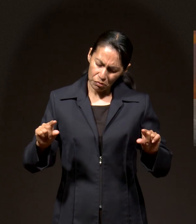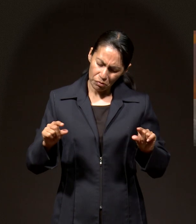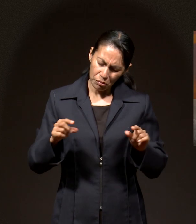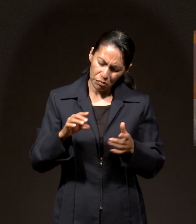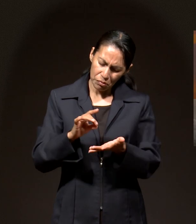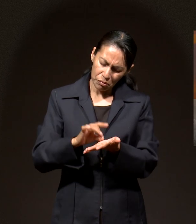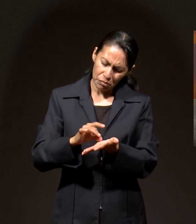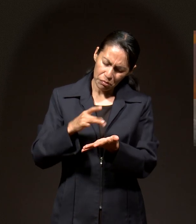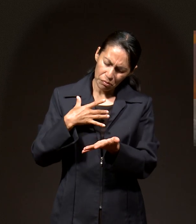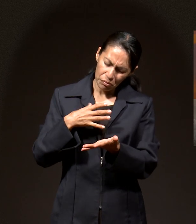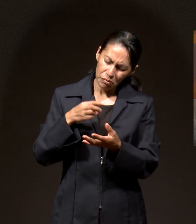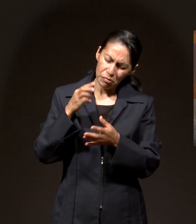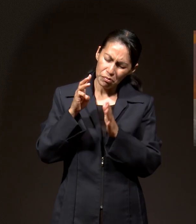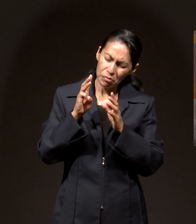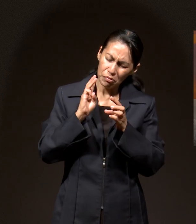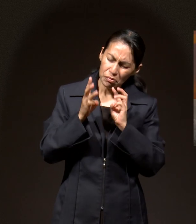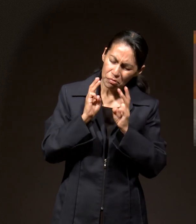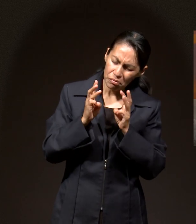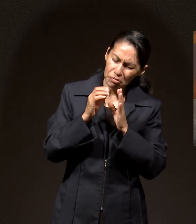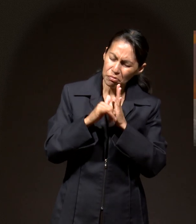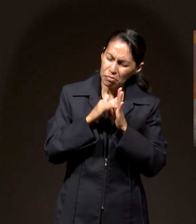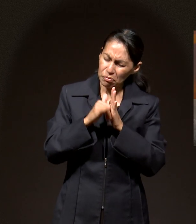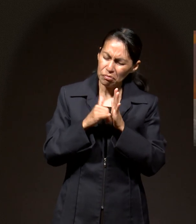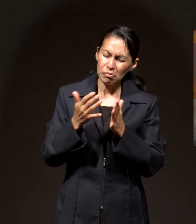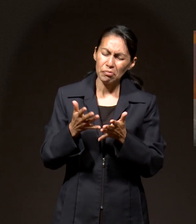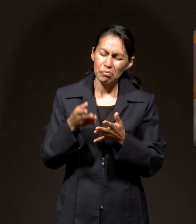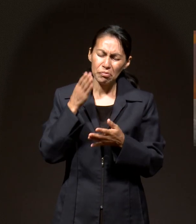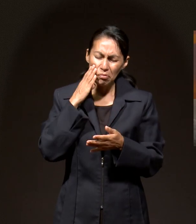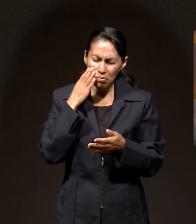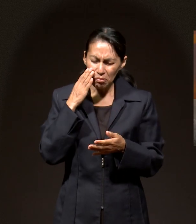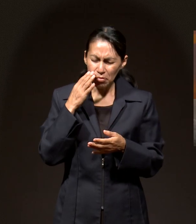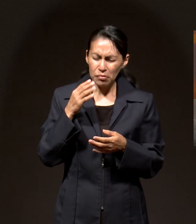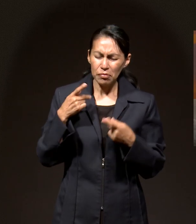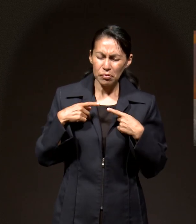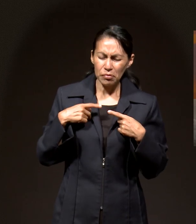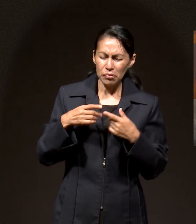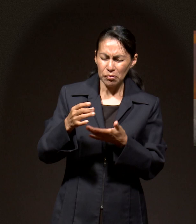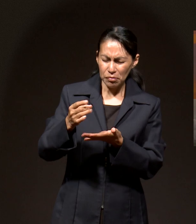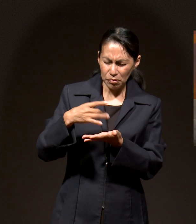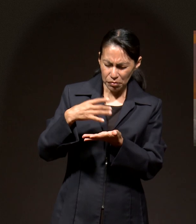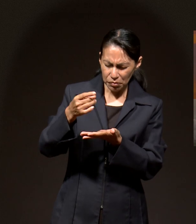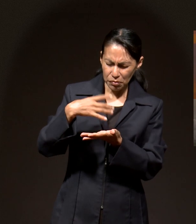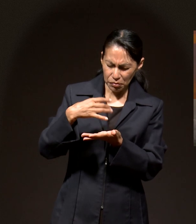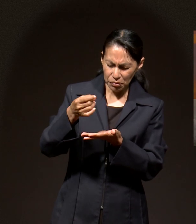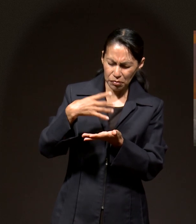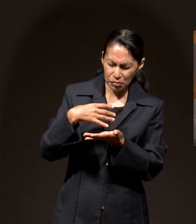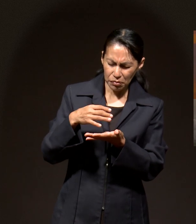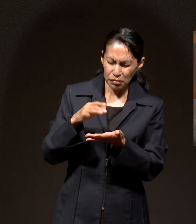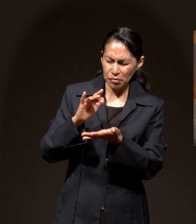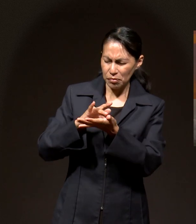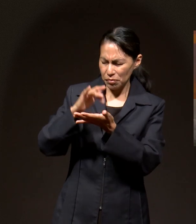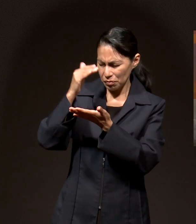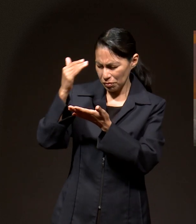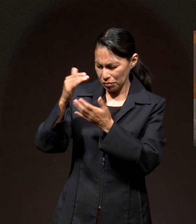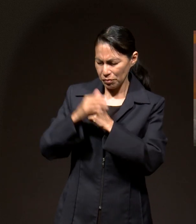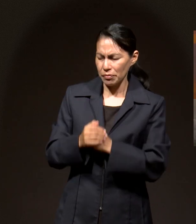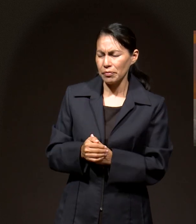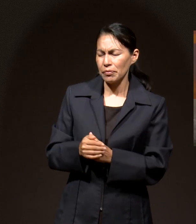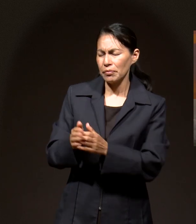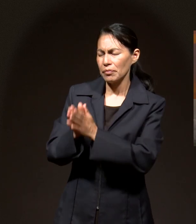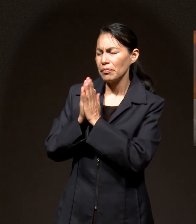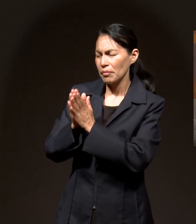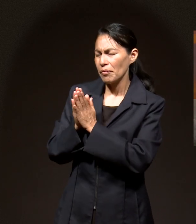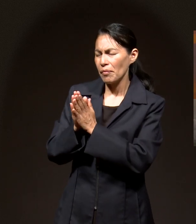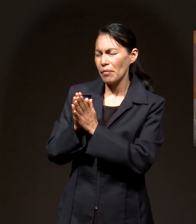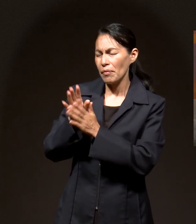redes sociales, a través de las mensajerías. Queremos poner todas estas peticiones en tus manos y queremos pedirte de manera especial que